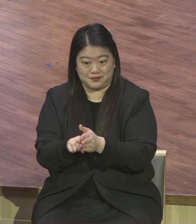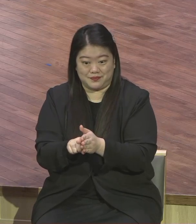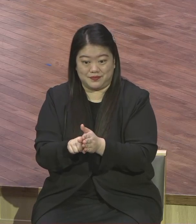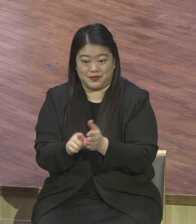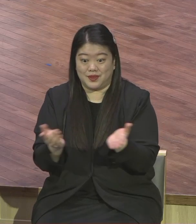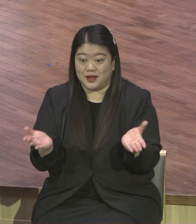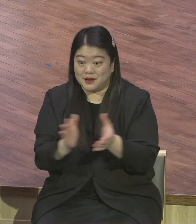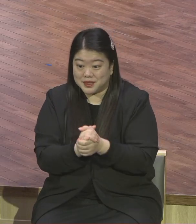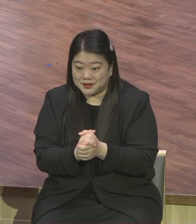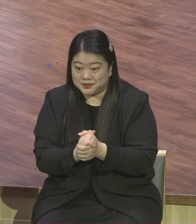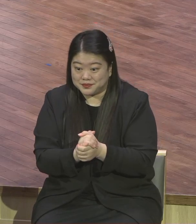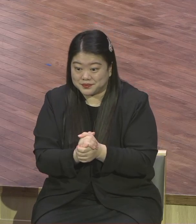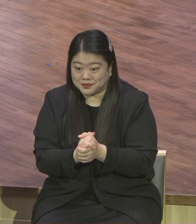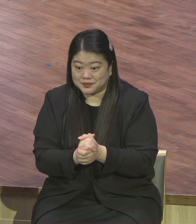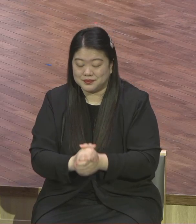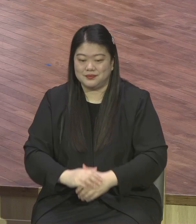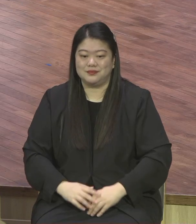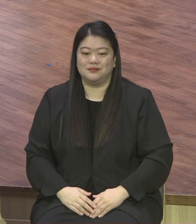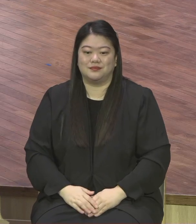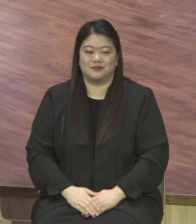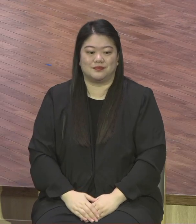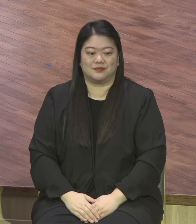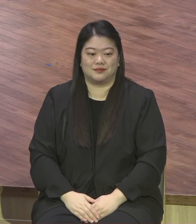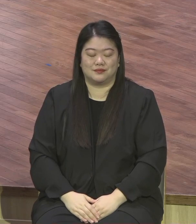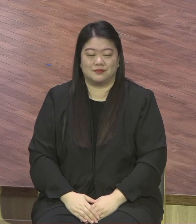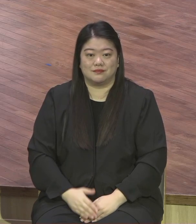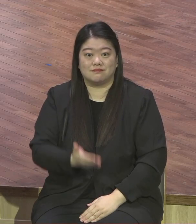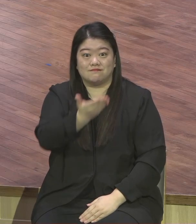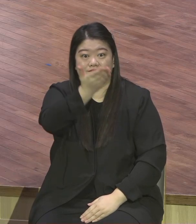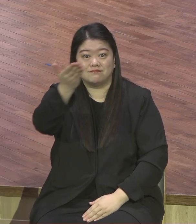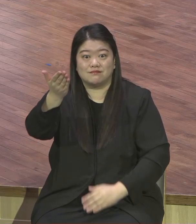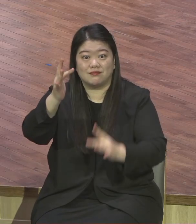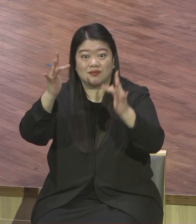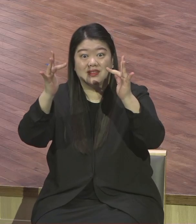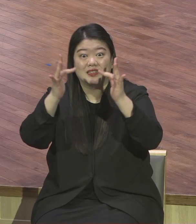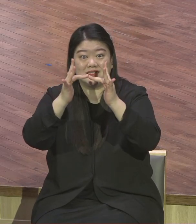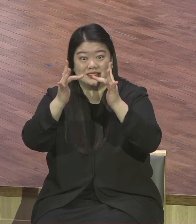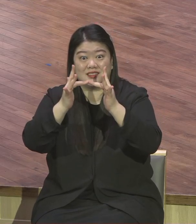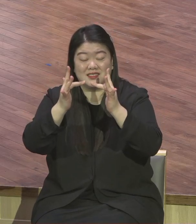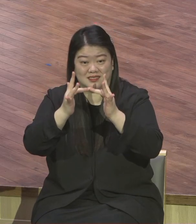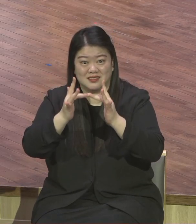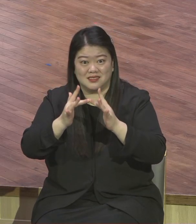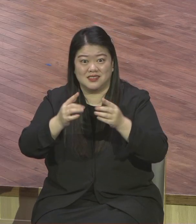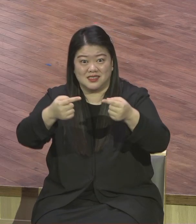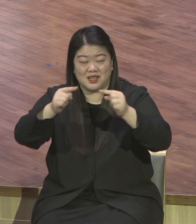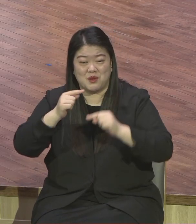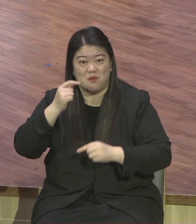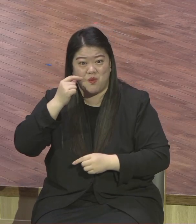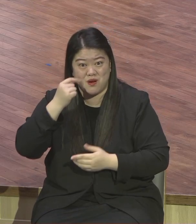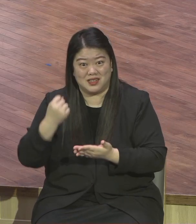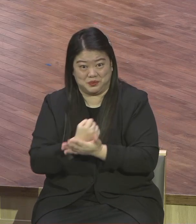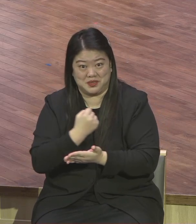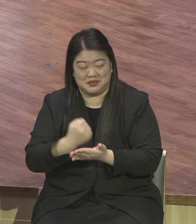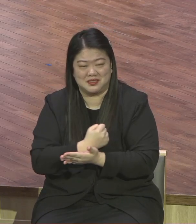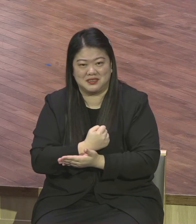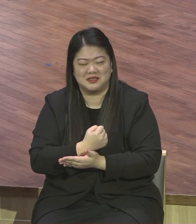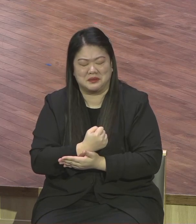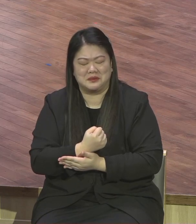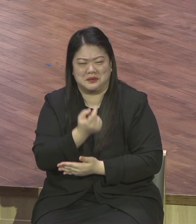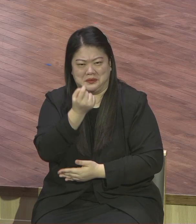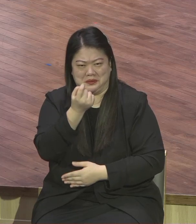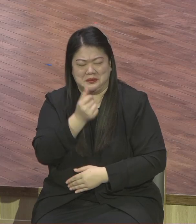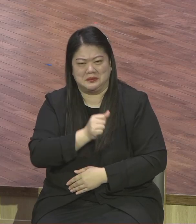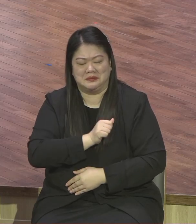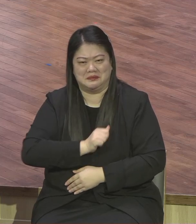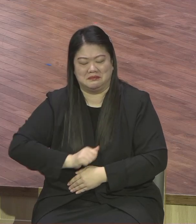아들이십니다. 아멘. 우리 온라인 예배된 성도들 아직까지는 다 나오지 못하니까 온라인 예배된